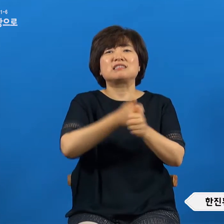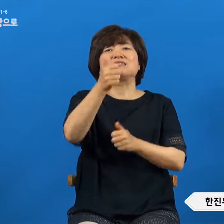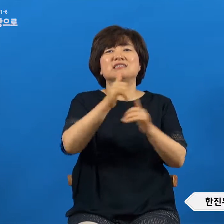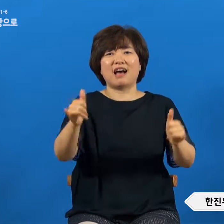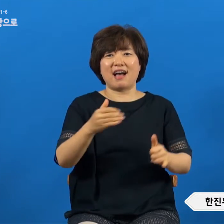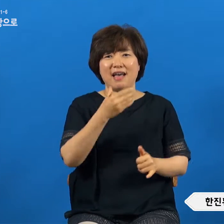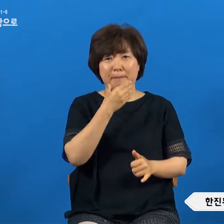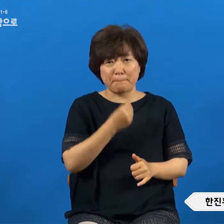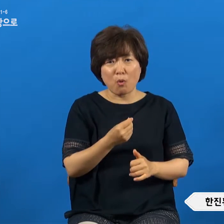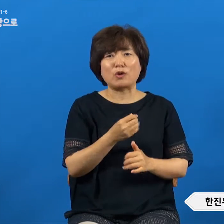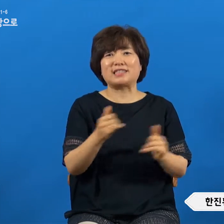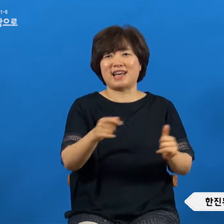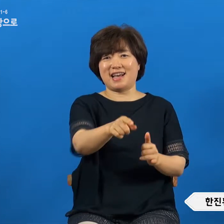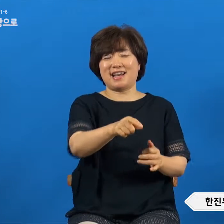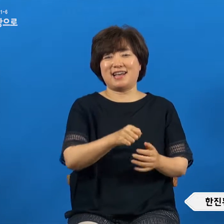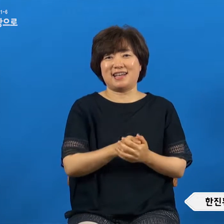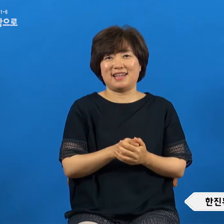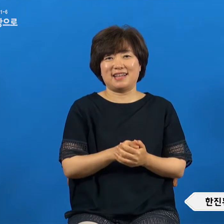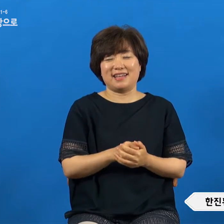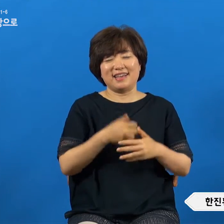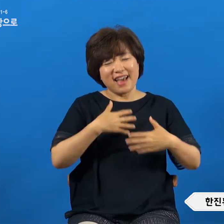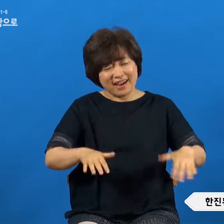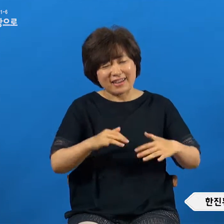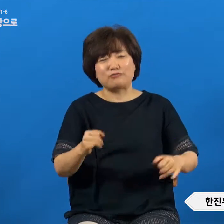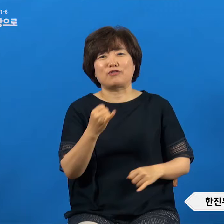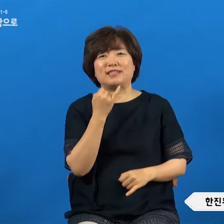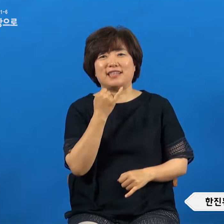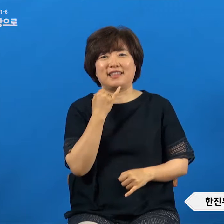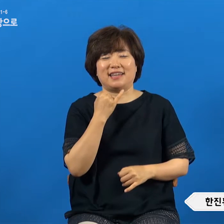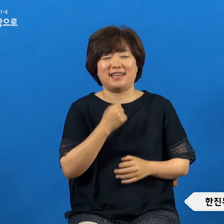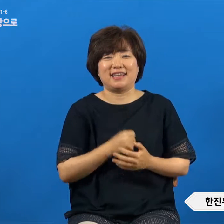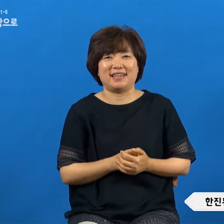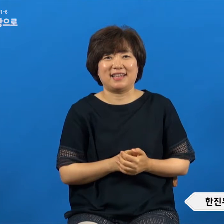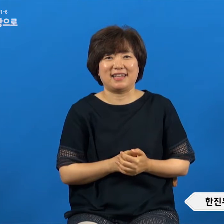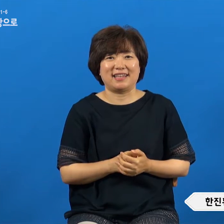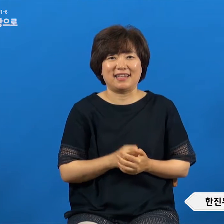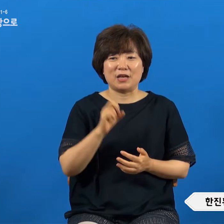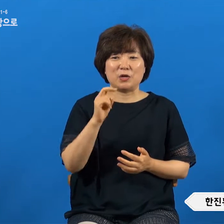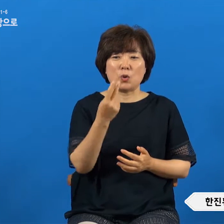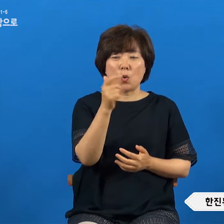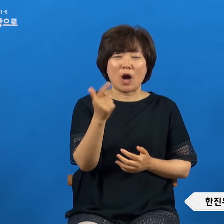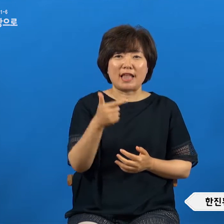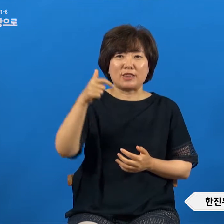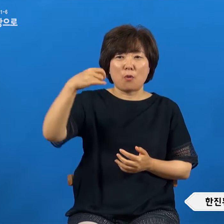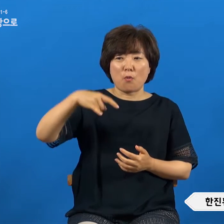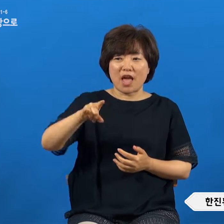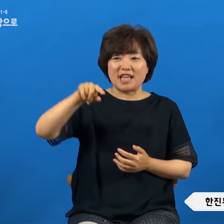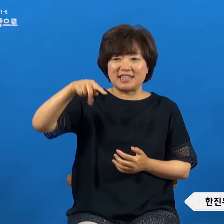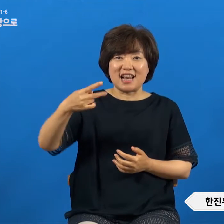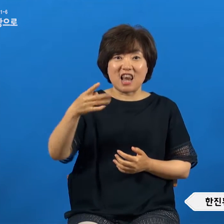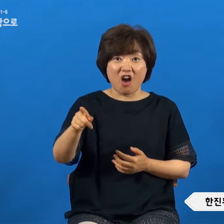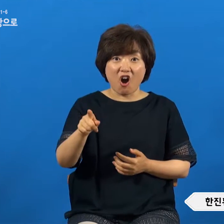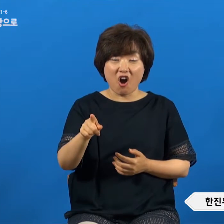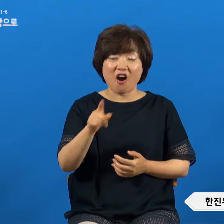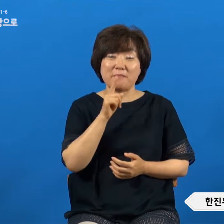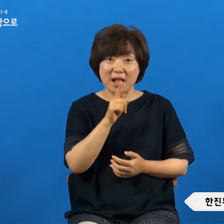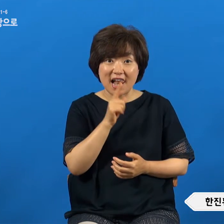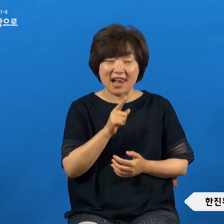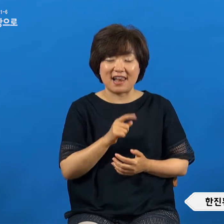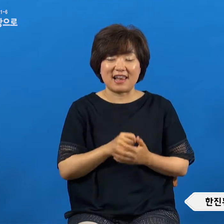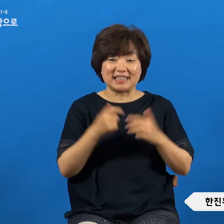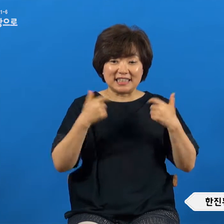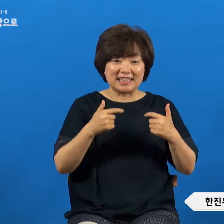행복이지 약자면 어떻습니까? 요한 웨슬레가 늘 하는 말이